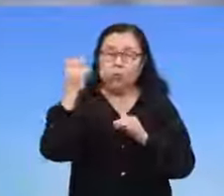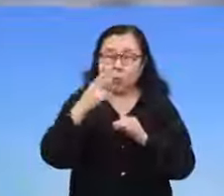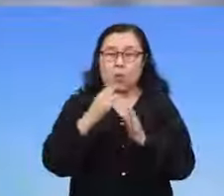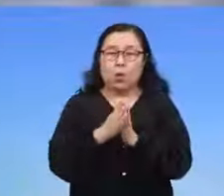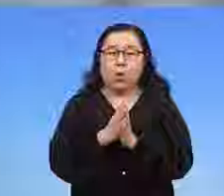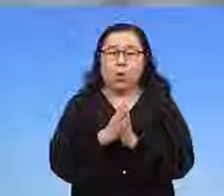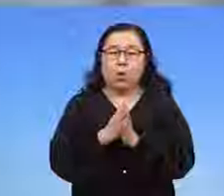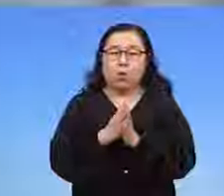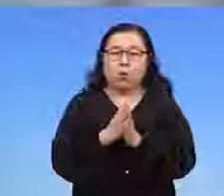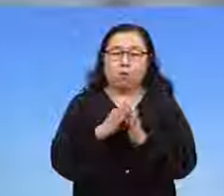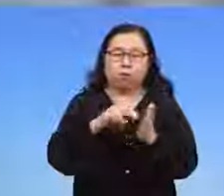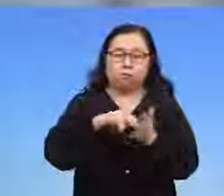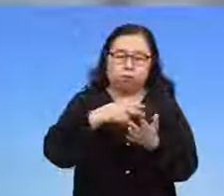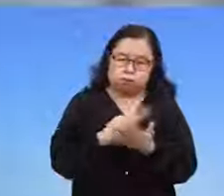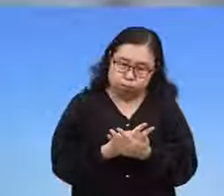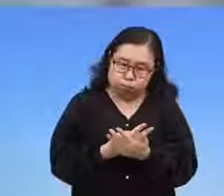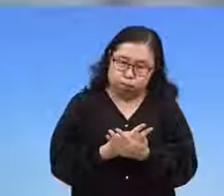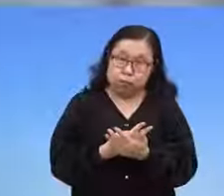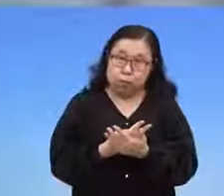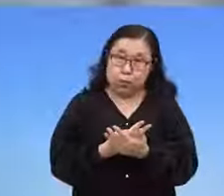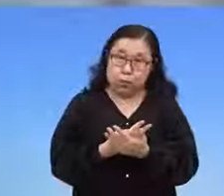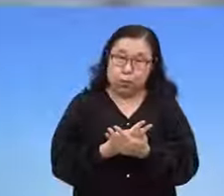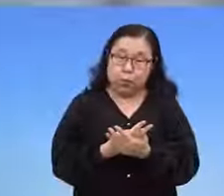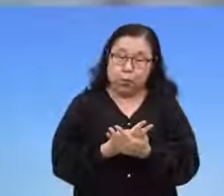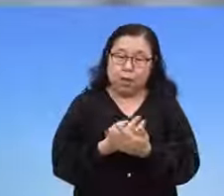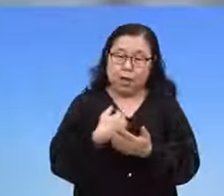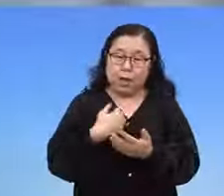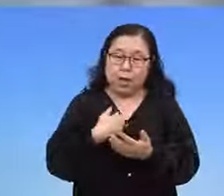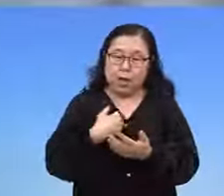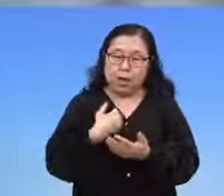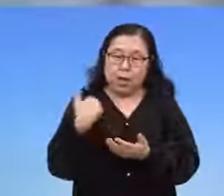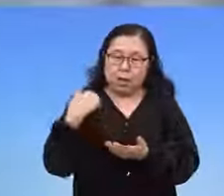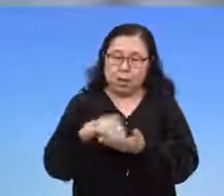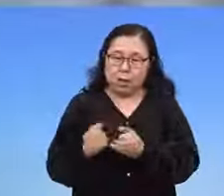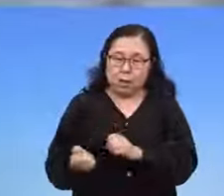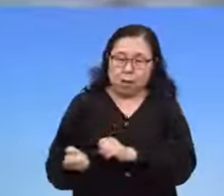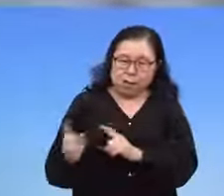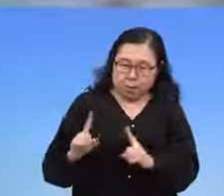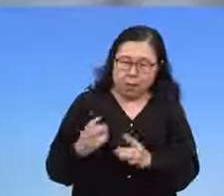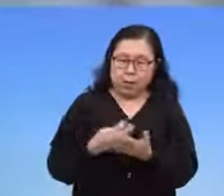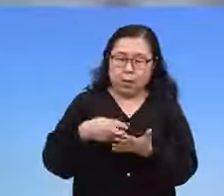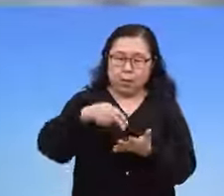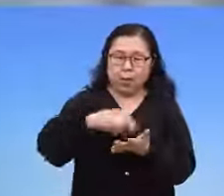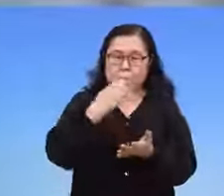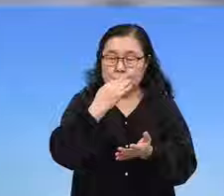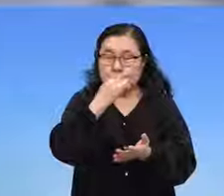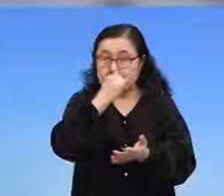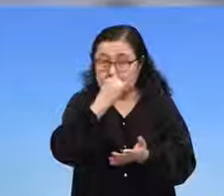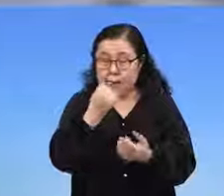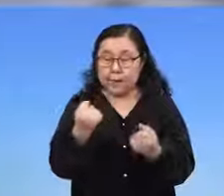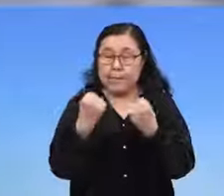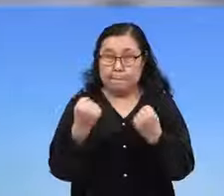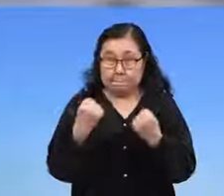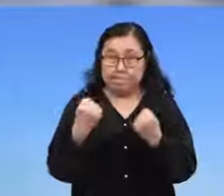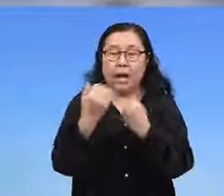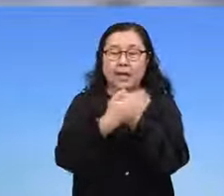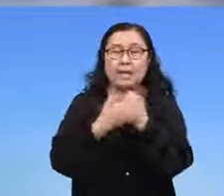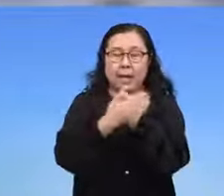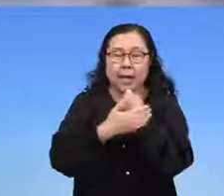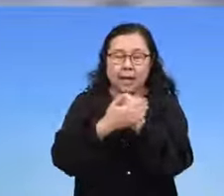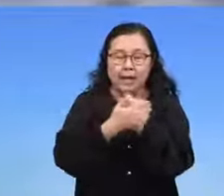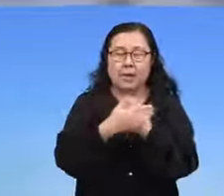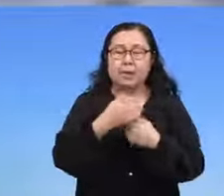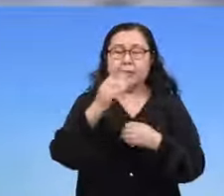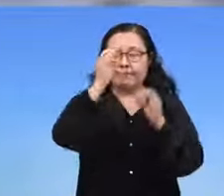넘어지더라도 금방금방 다시 회복되고 일어설 수 있는 힘, 이 은혜를 구하는 것이 더 필요하겠다,